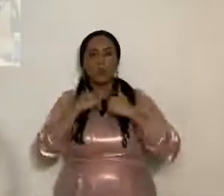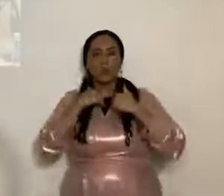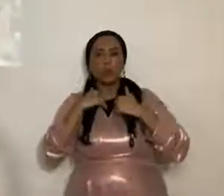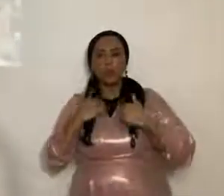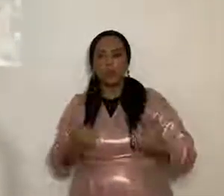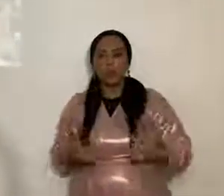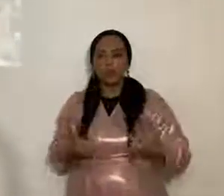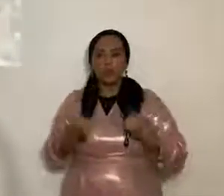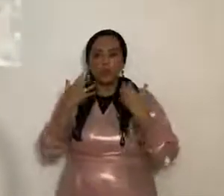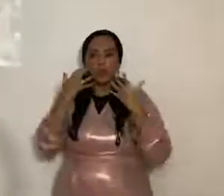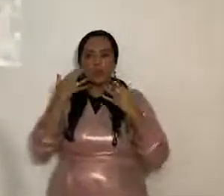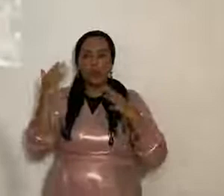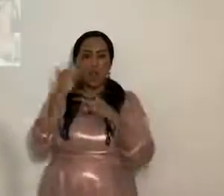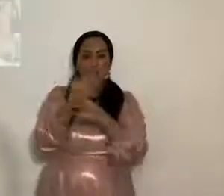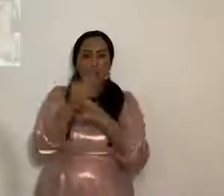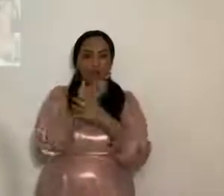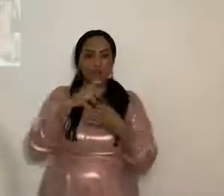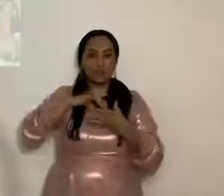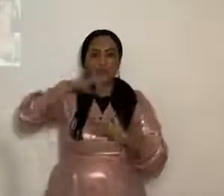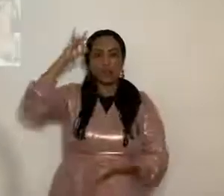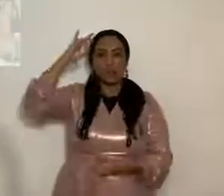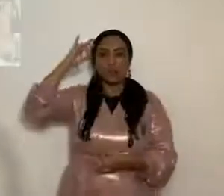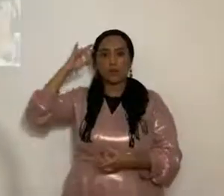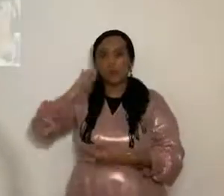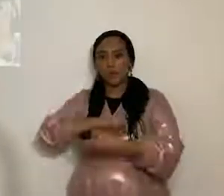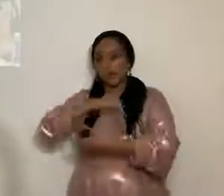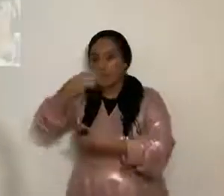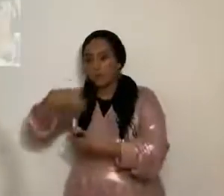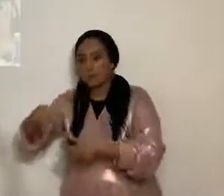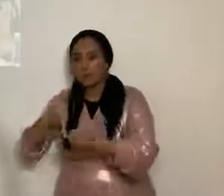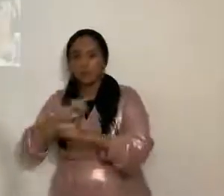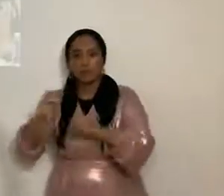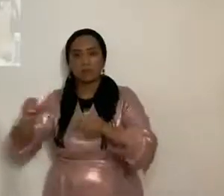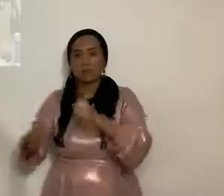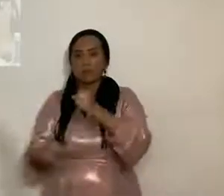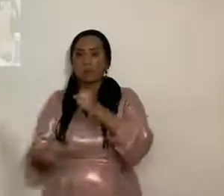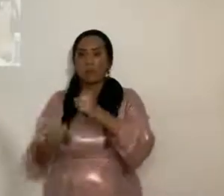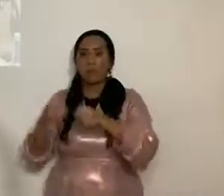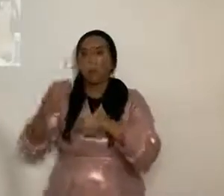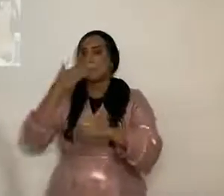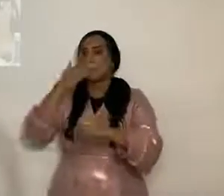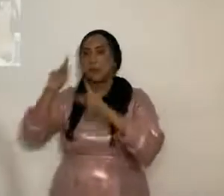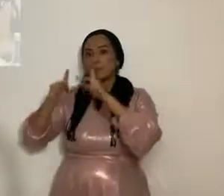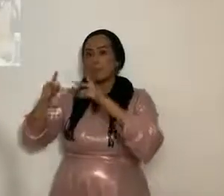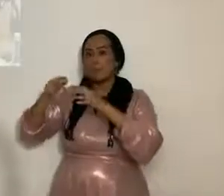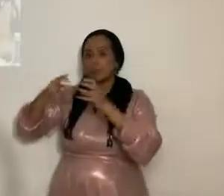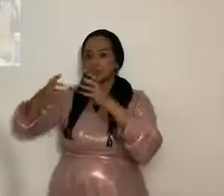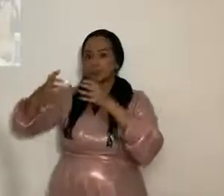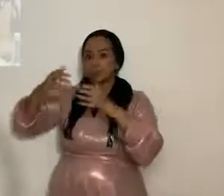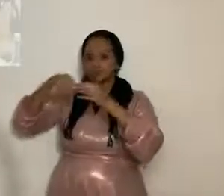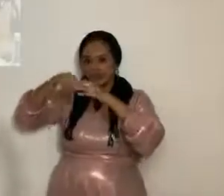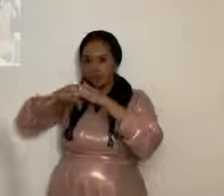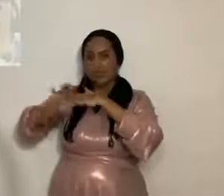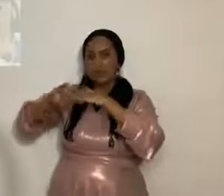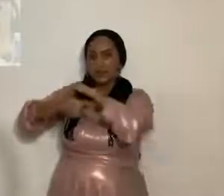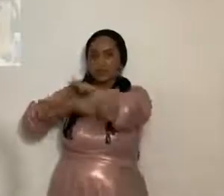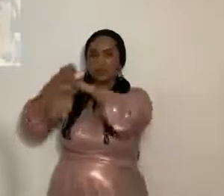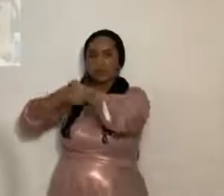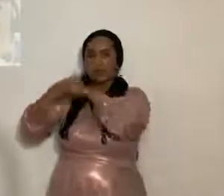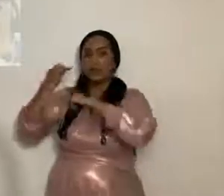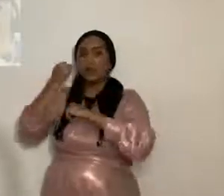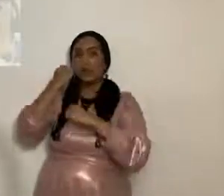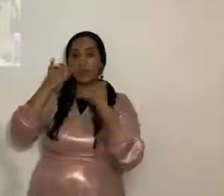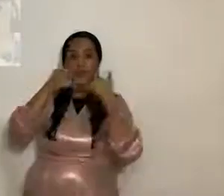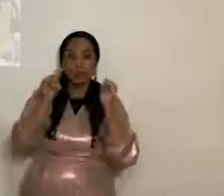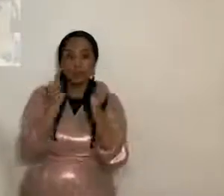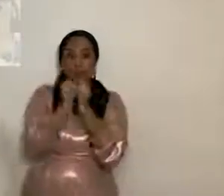consuman los ojos y atormenten el alma, y sembraréis en vano vuestra semilla, porque vuestros enemigos la comerán. Verso 18. Y si aún